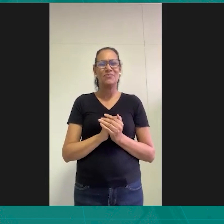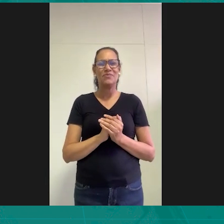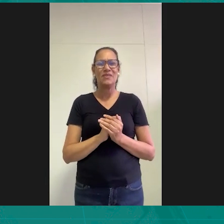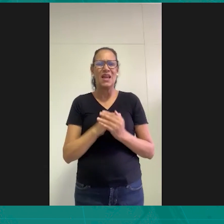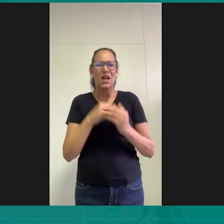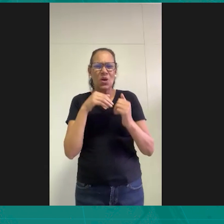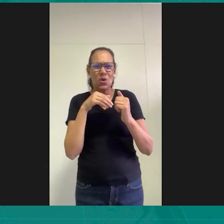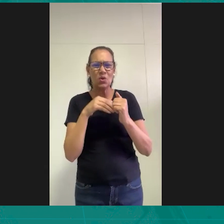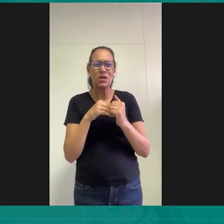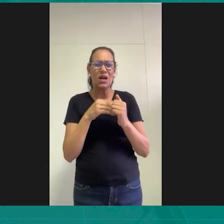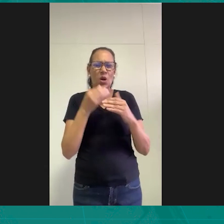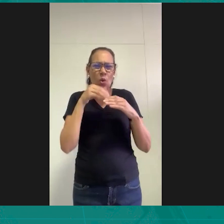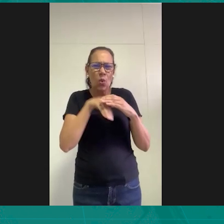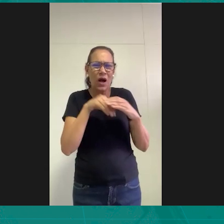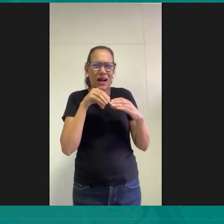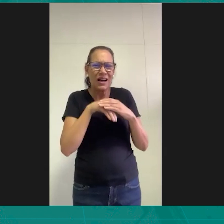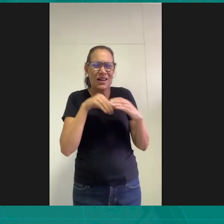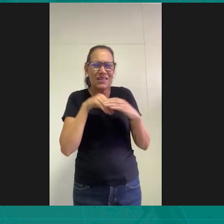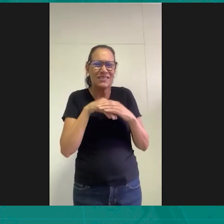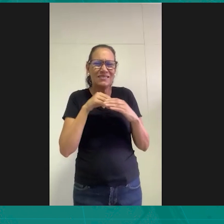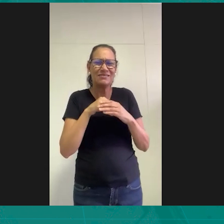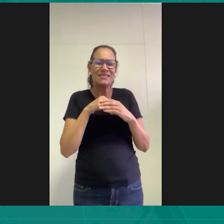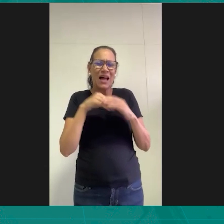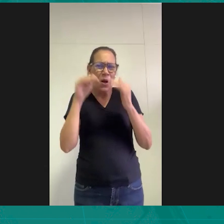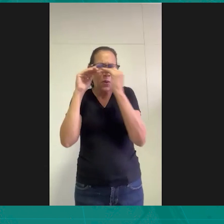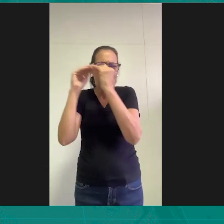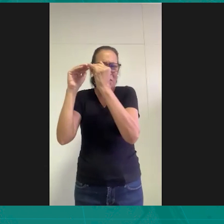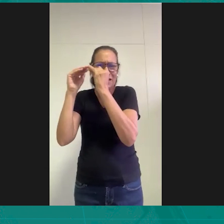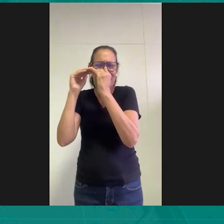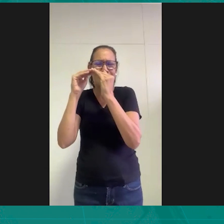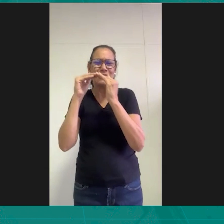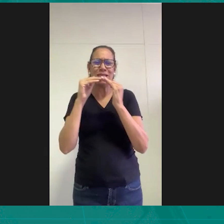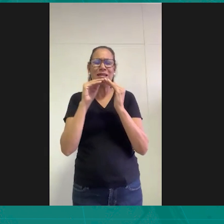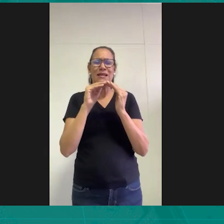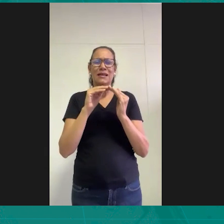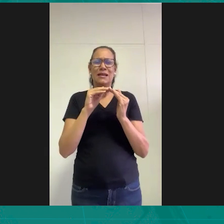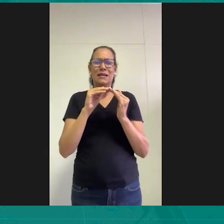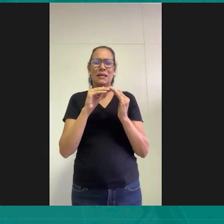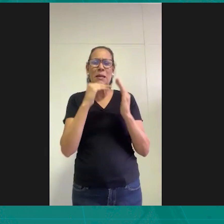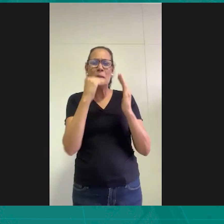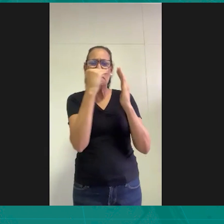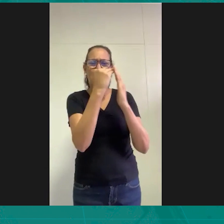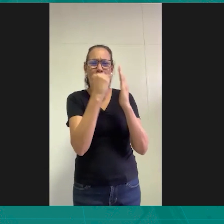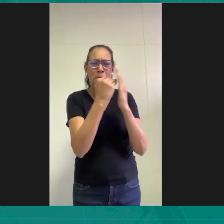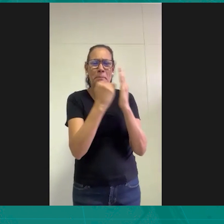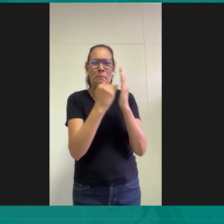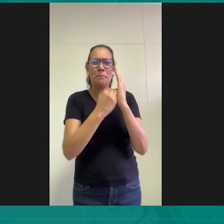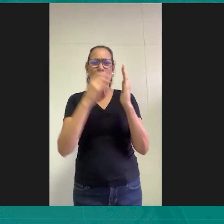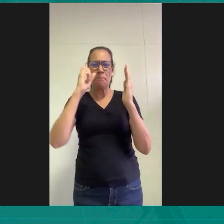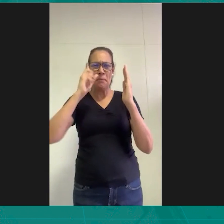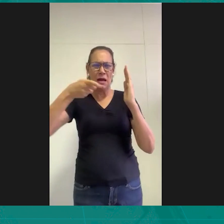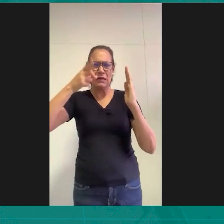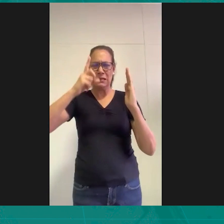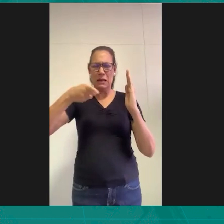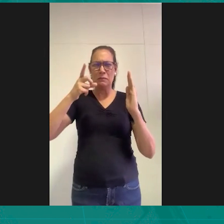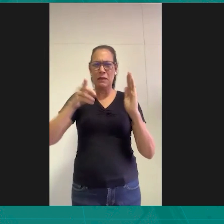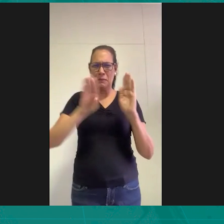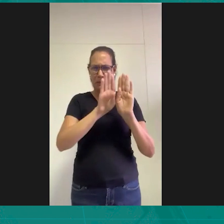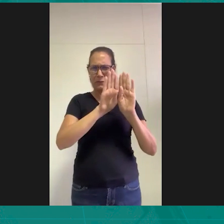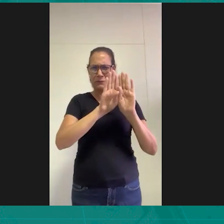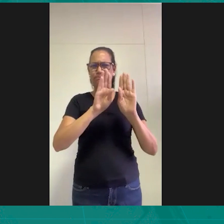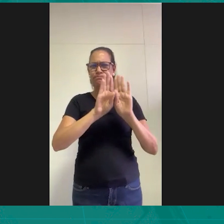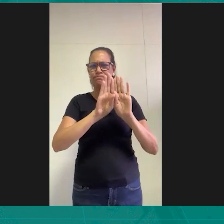nós, não é isso? Vamos guardar os mandamentos. Mas se você for para a King James atualizada, traduz assim, né? Se me